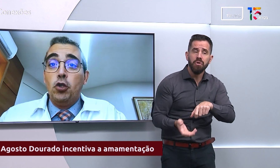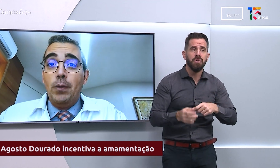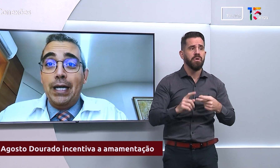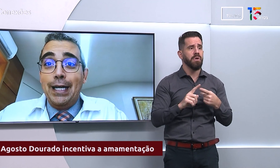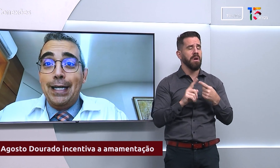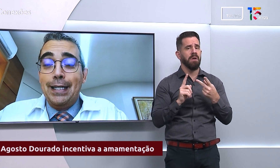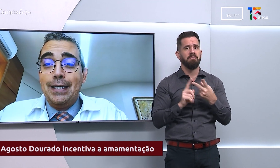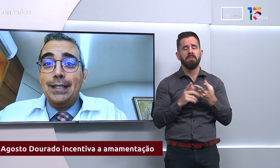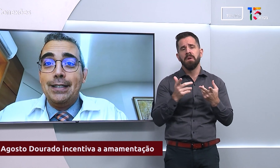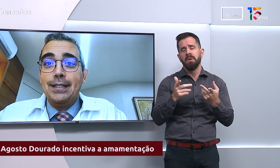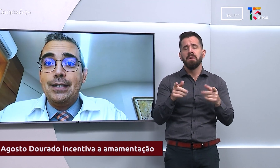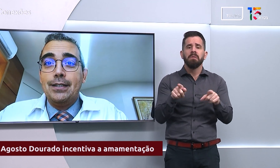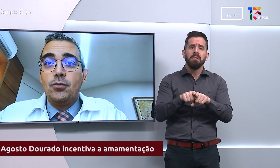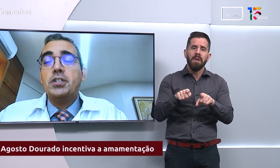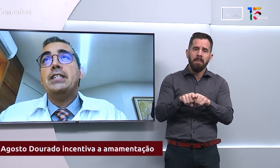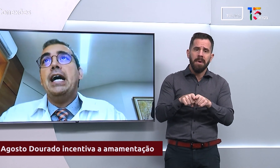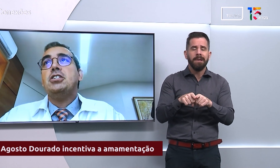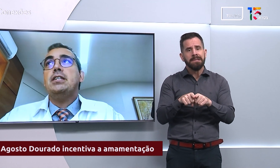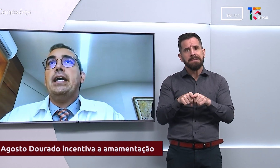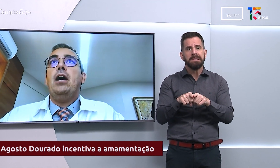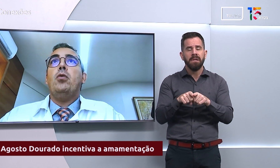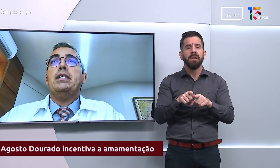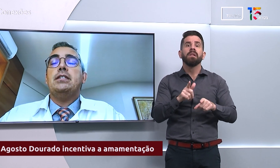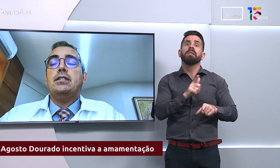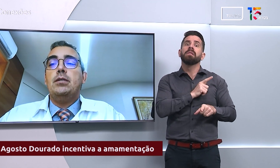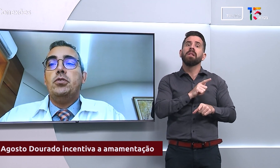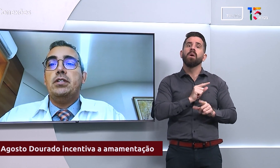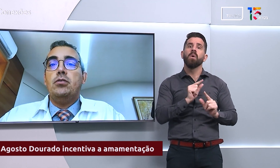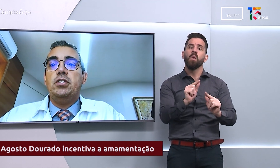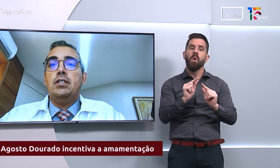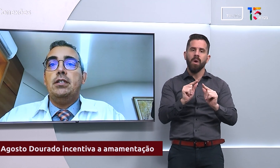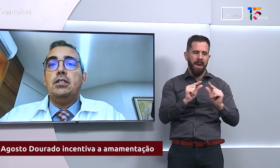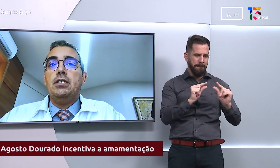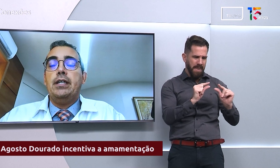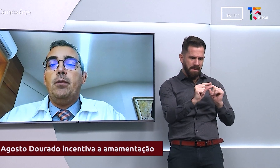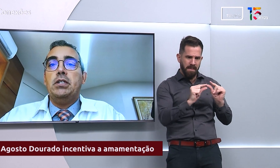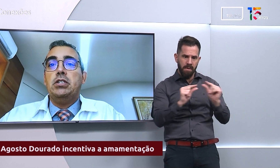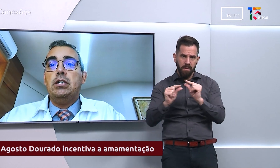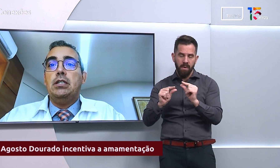Como vem numa quantidade ideal aí de distribuição